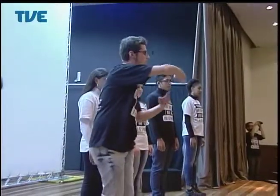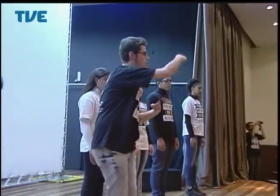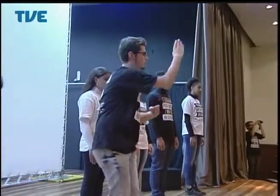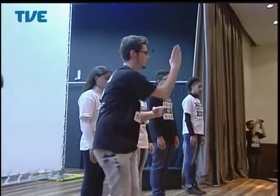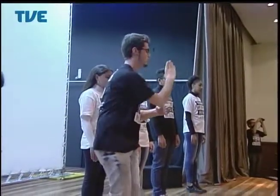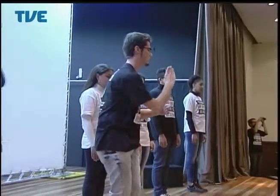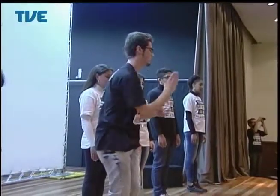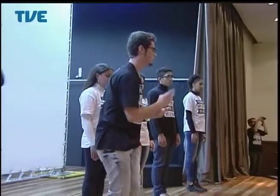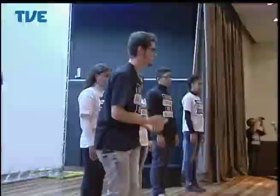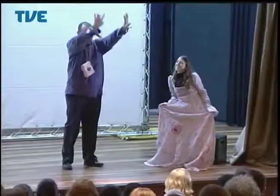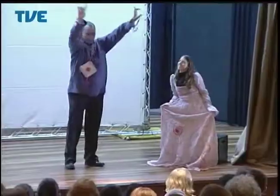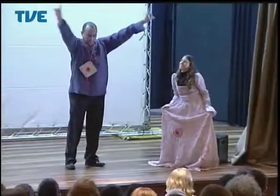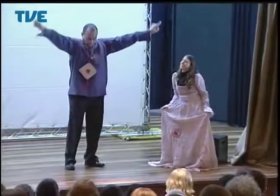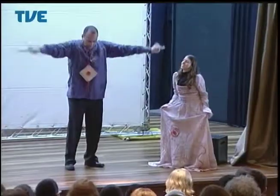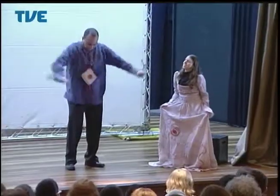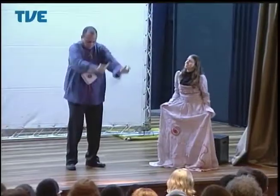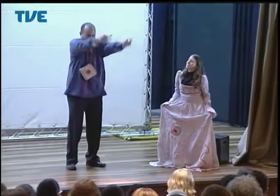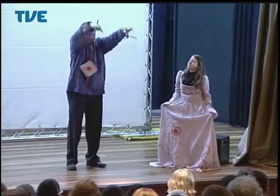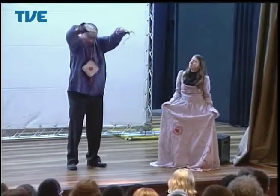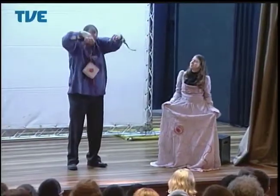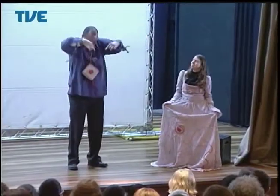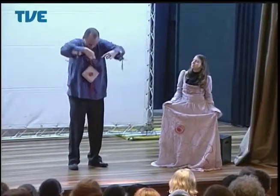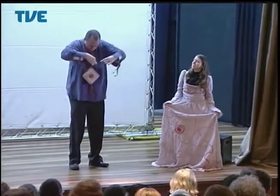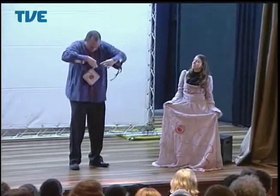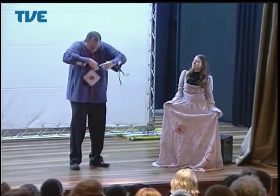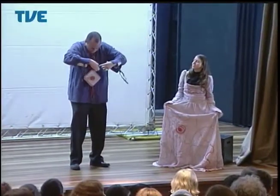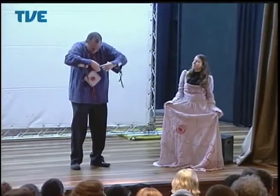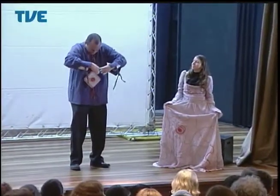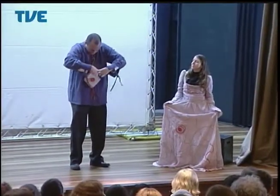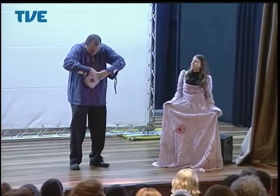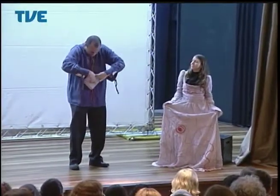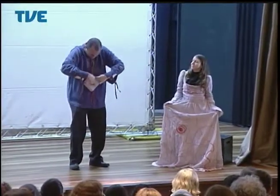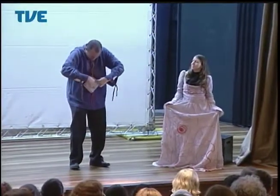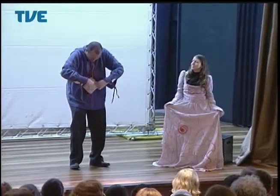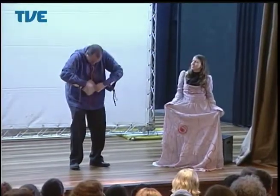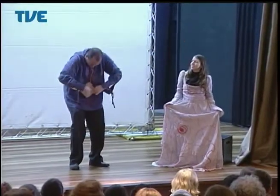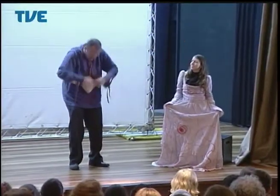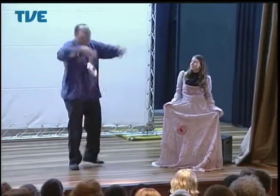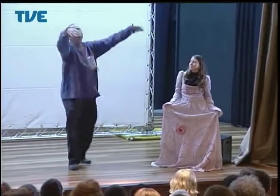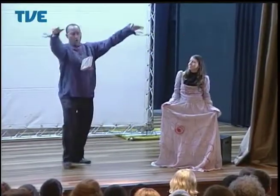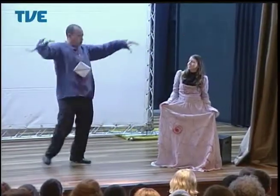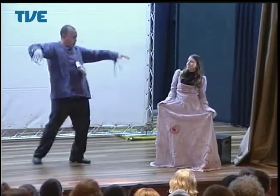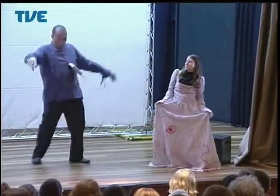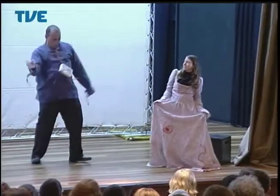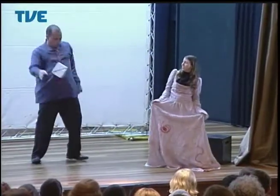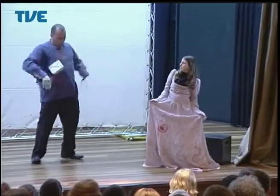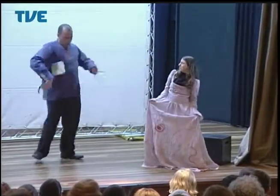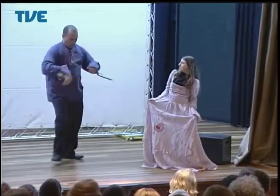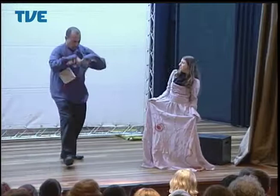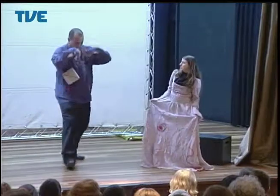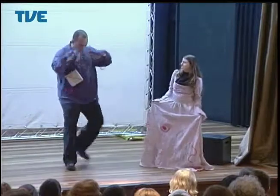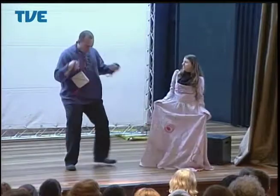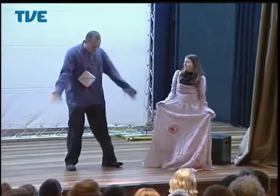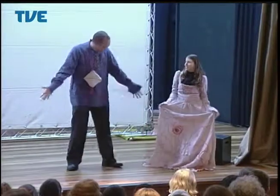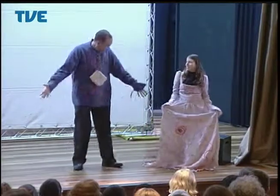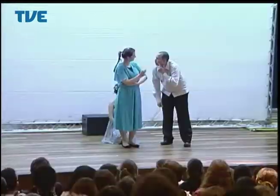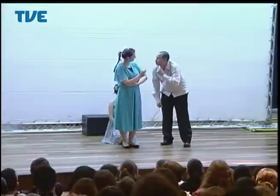nacional. Depois, o grupo Signatores de Porto Alegre levou ao palco uma peça sobre a construção